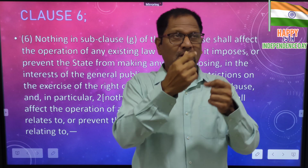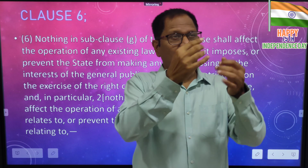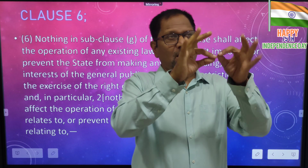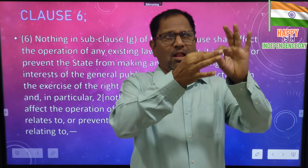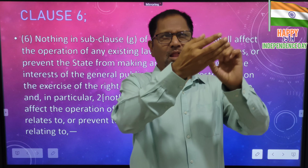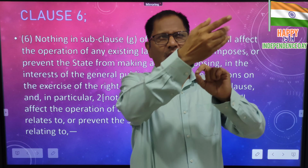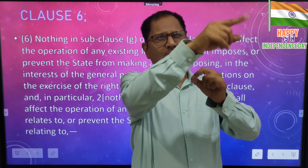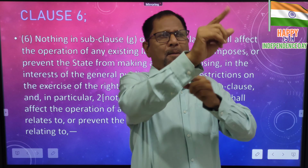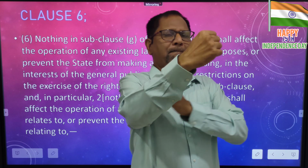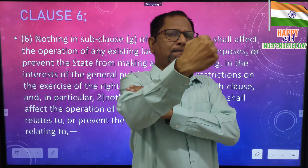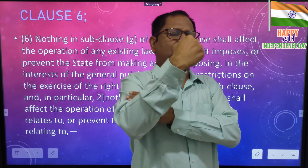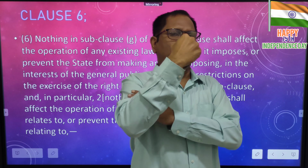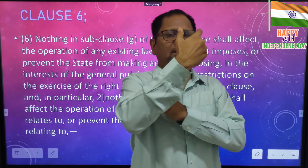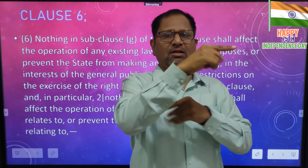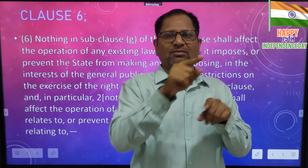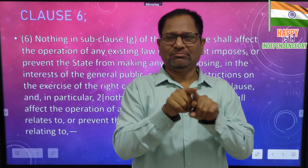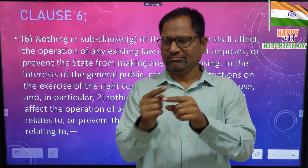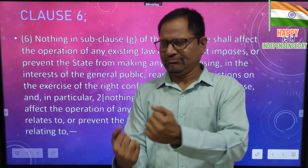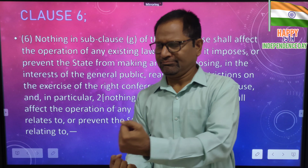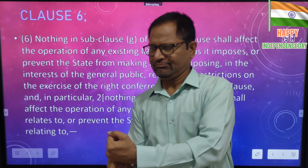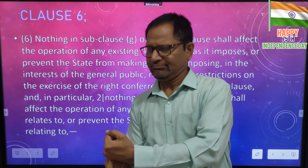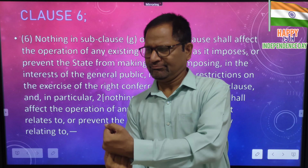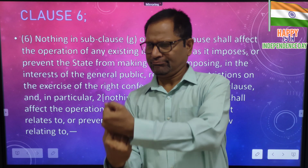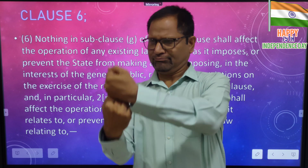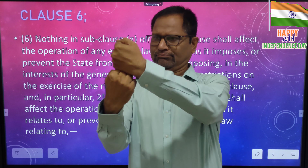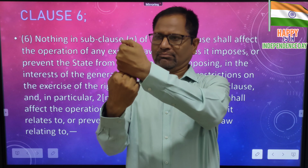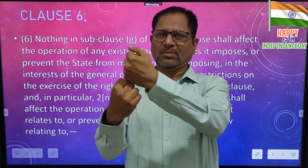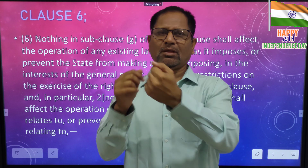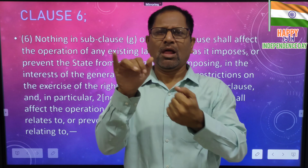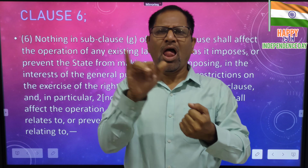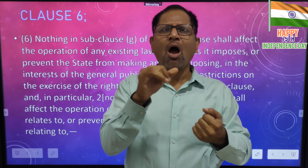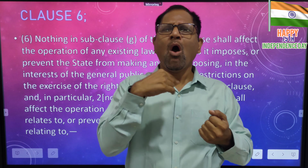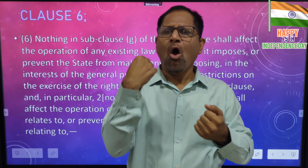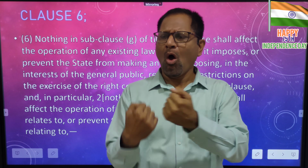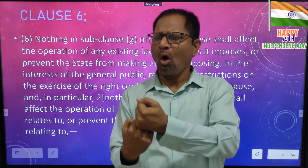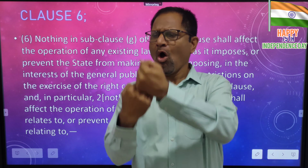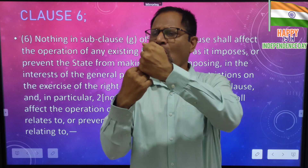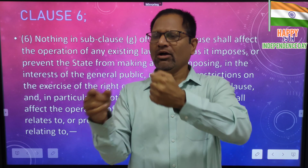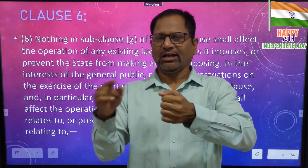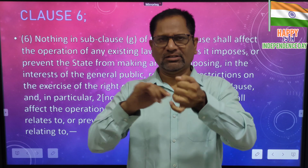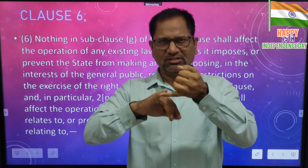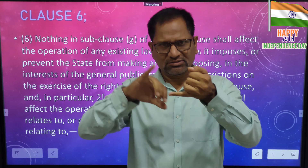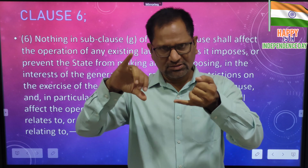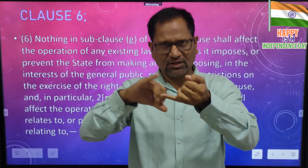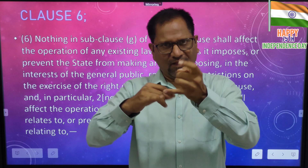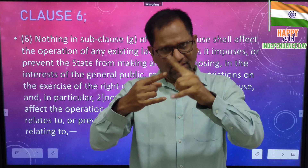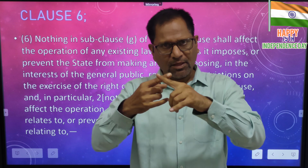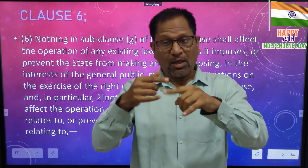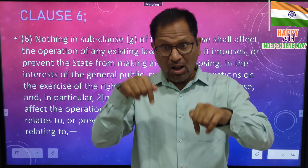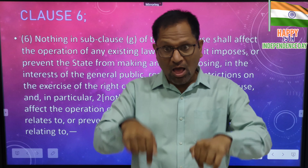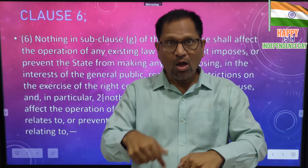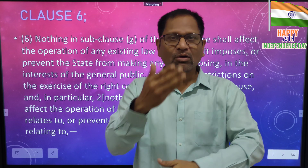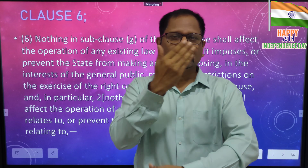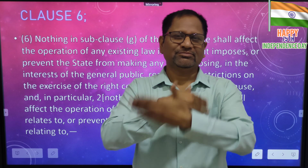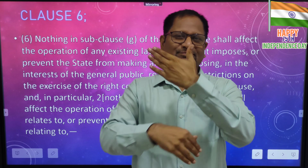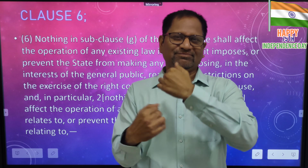जो क्लॉज 6 में ये भी बात कही गई है कि कोई भी कानून इम्पोज करना मतलब जनरल पब्लिक